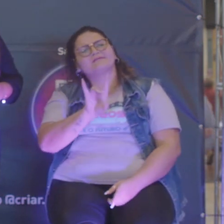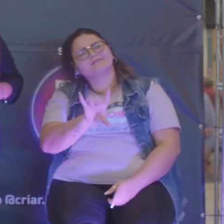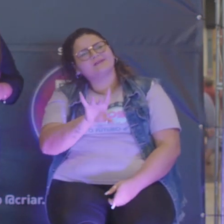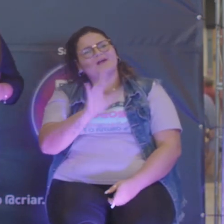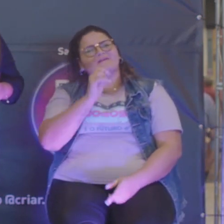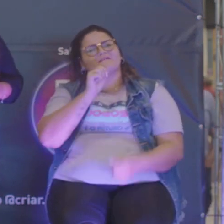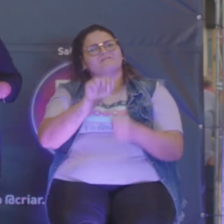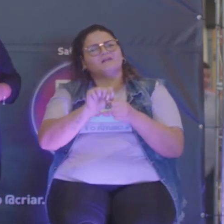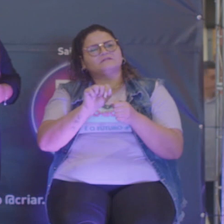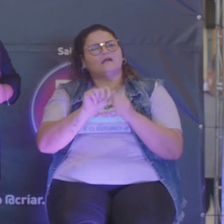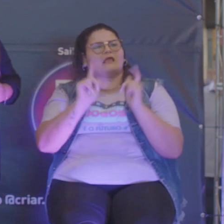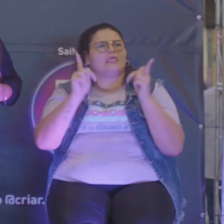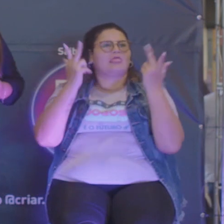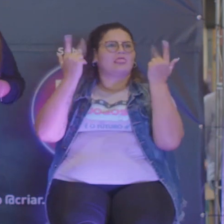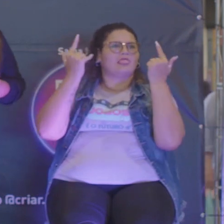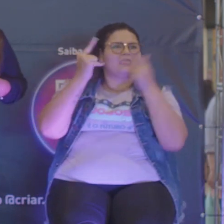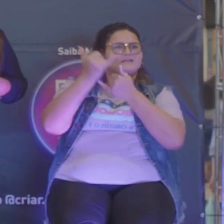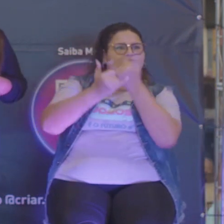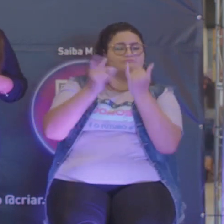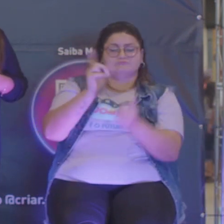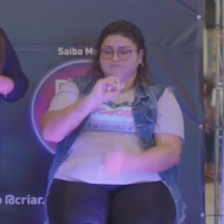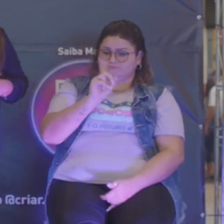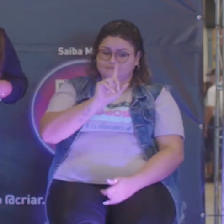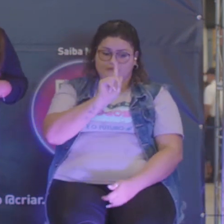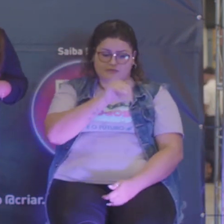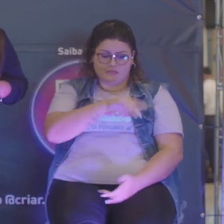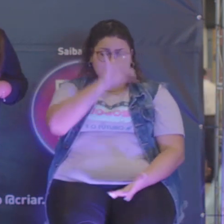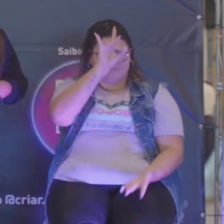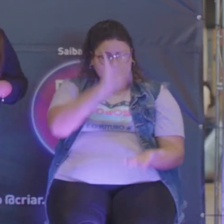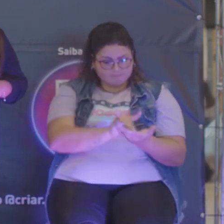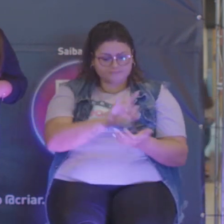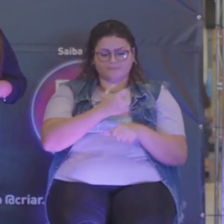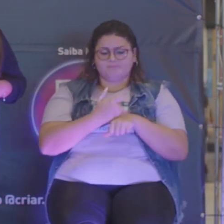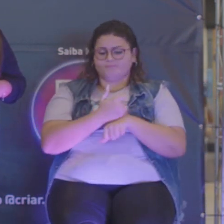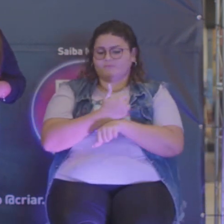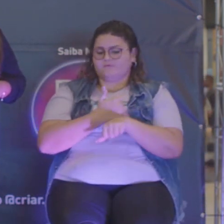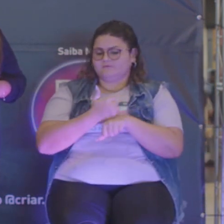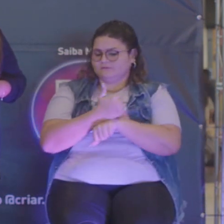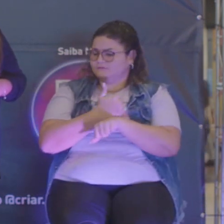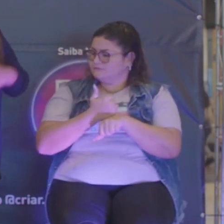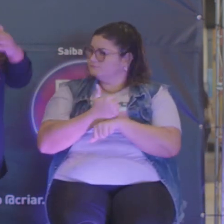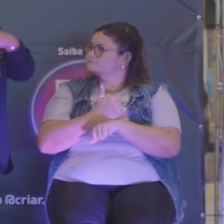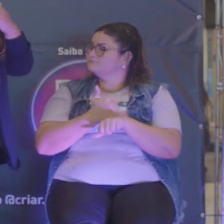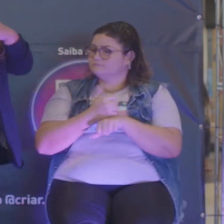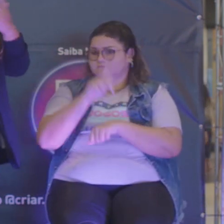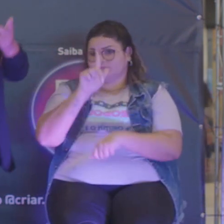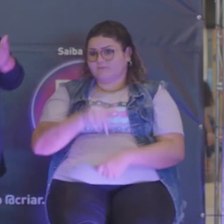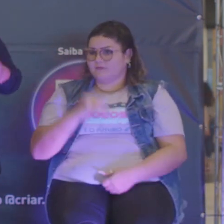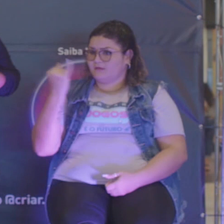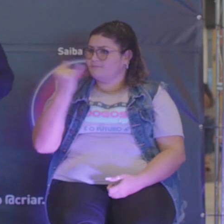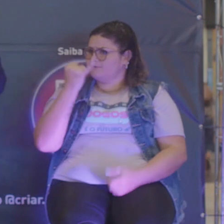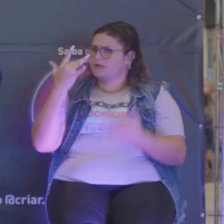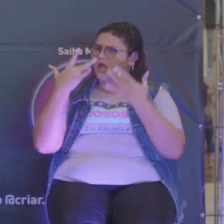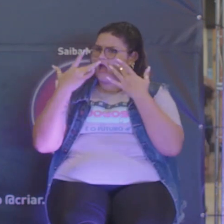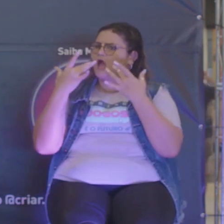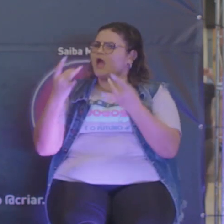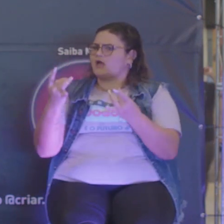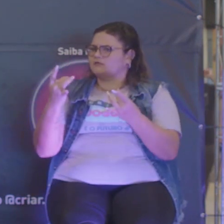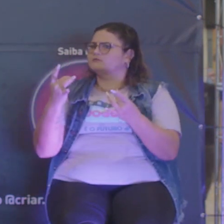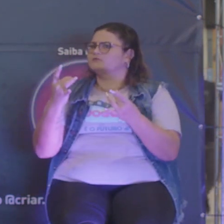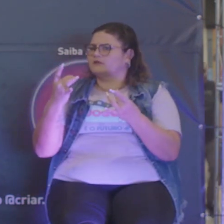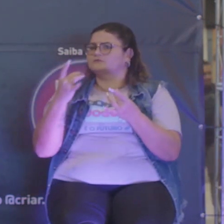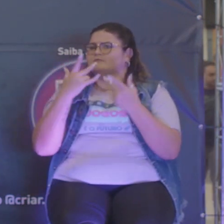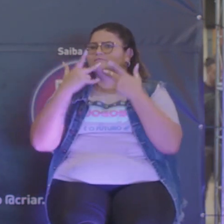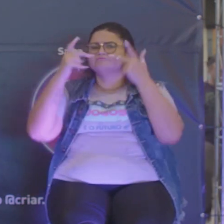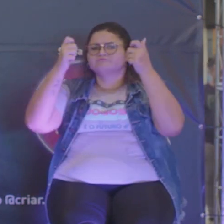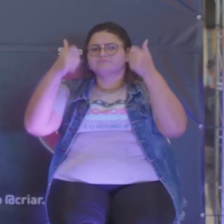estar fazendo por brincadeira. Gamer é profissão. Então, acho que é super importante que a gente preste atenção no que está sendo falado